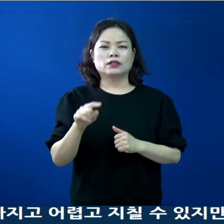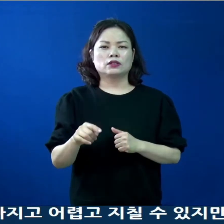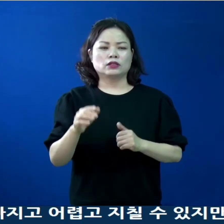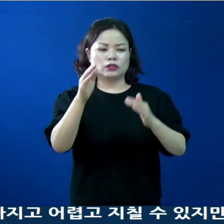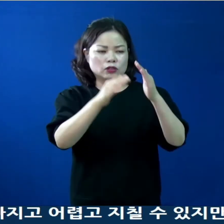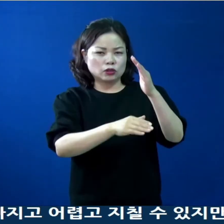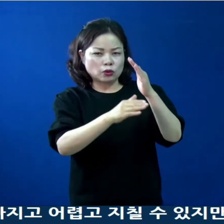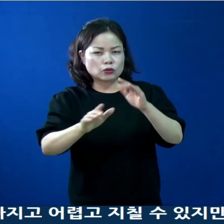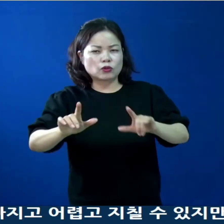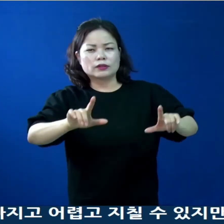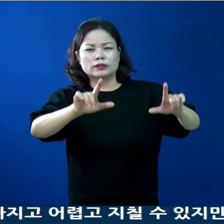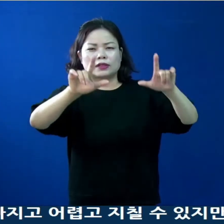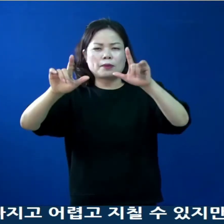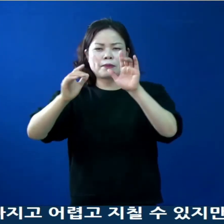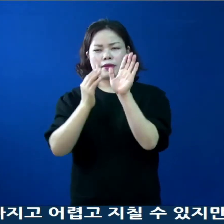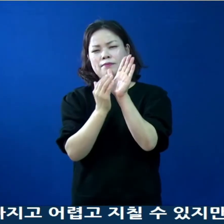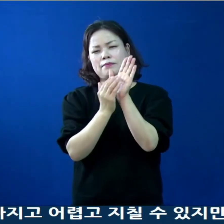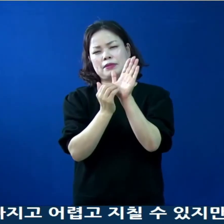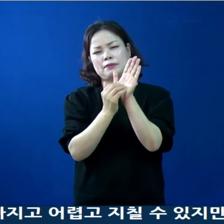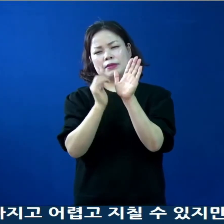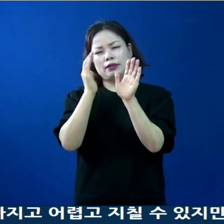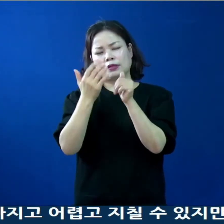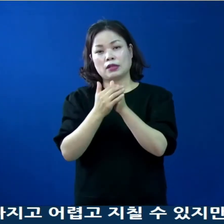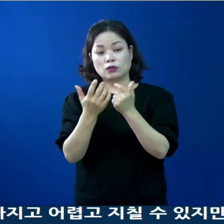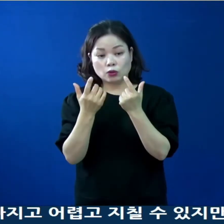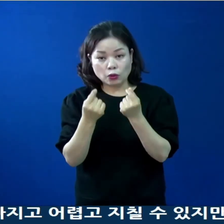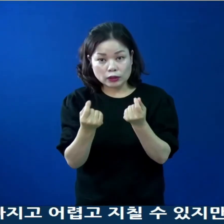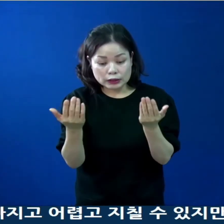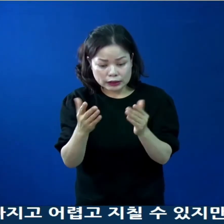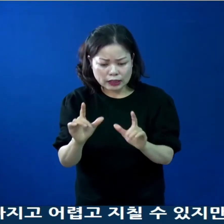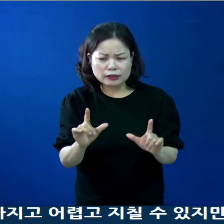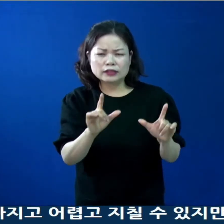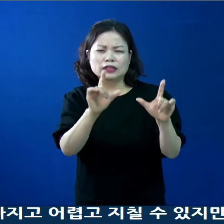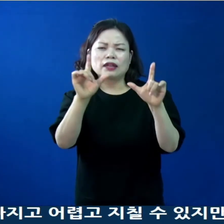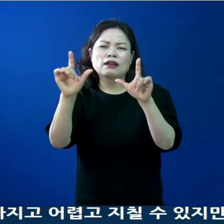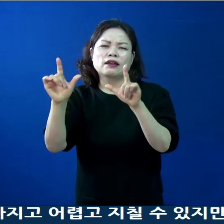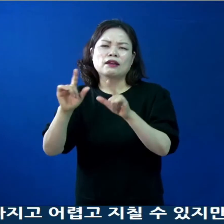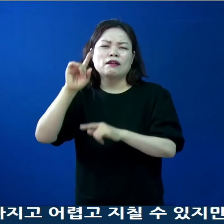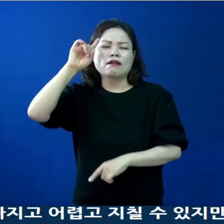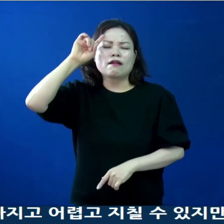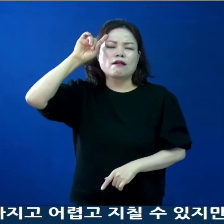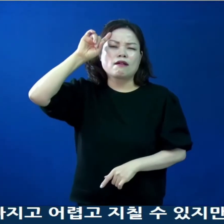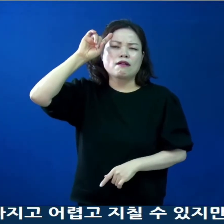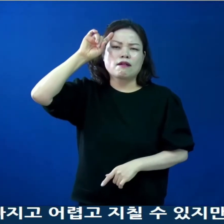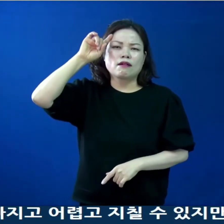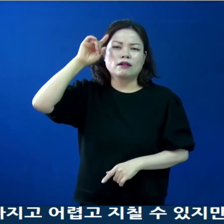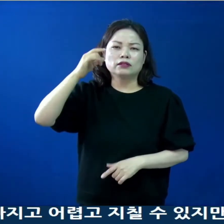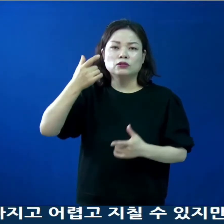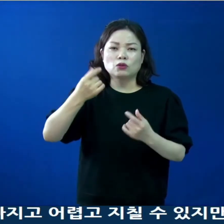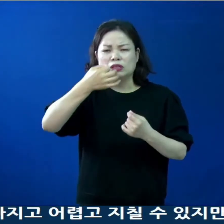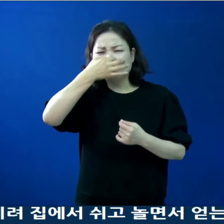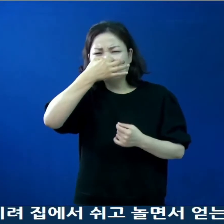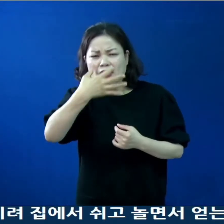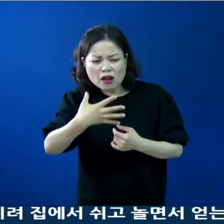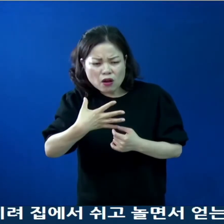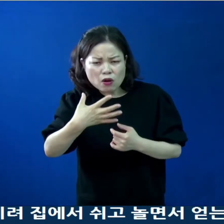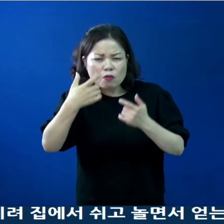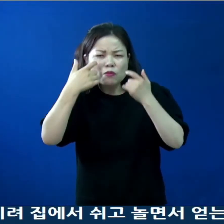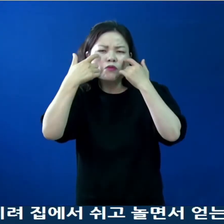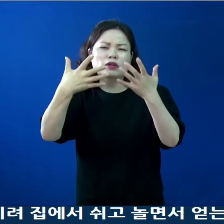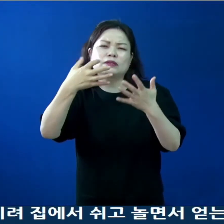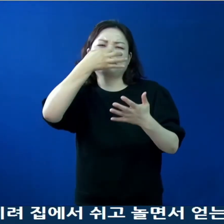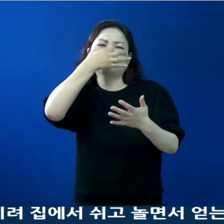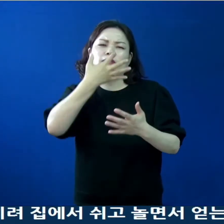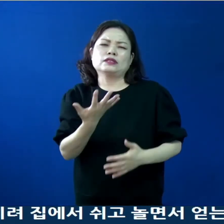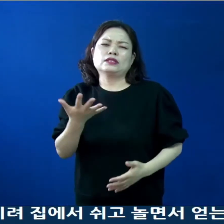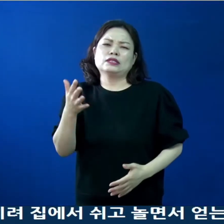성도의 삶의 비밀이 되는 것입니다. 똑같이 직장 생활하고 똑같이 스트레스를 받고 똑같이 힘들어하고 분명히 힘들어야